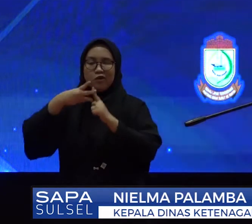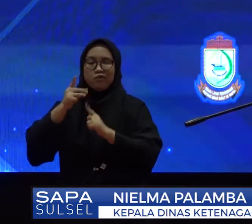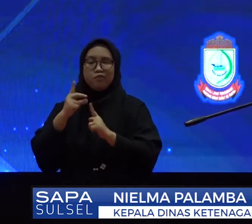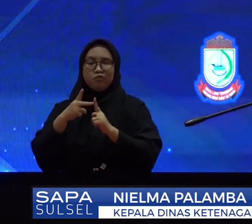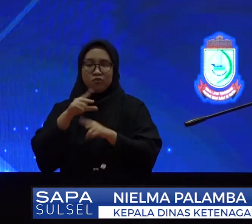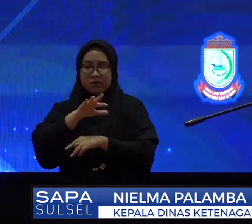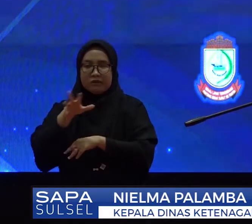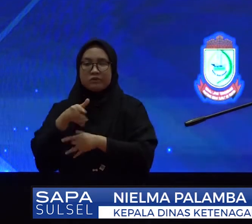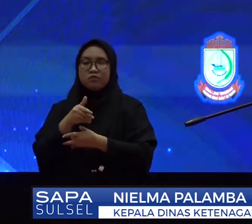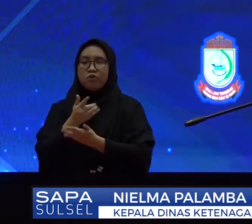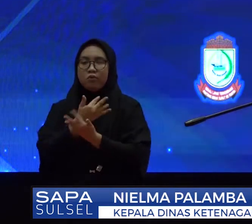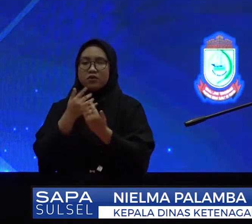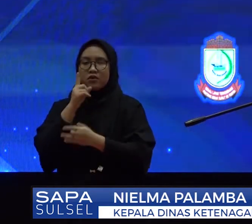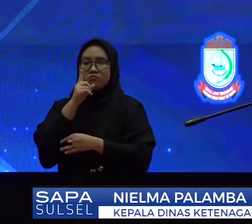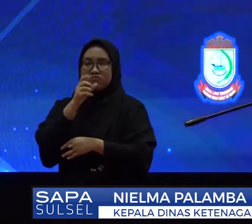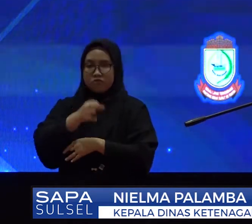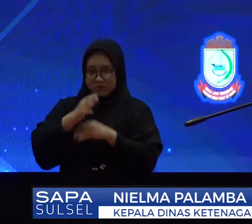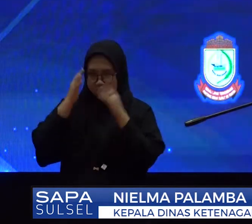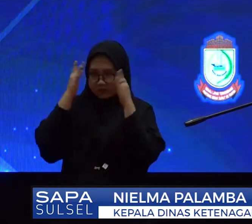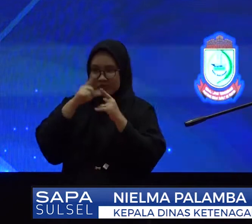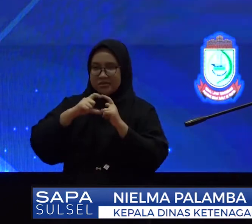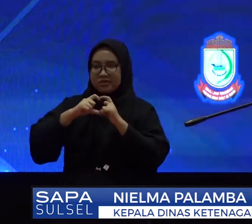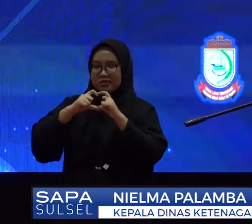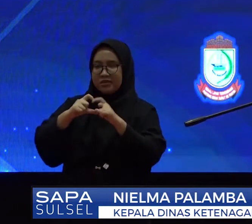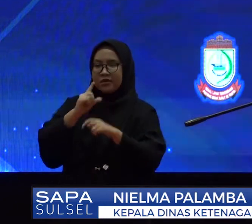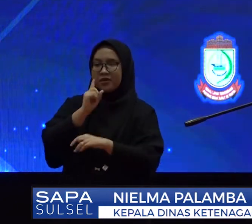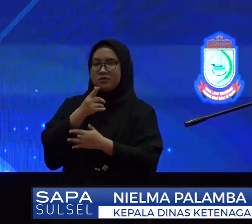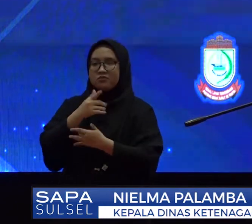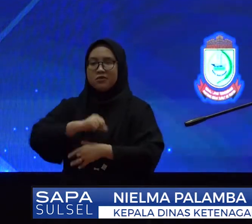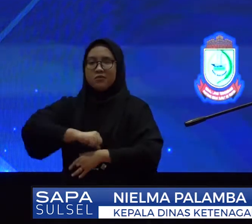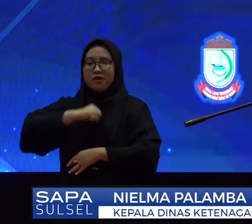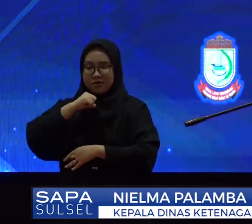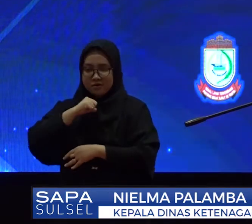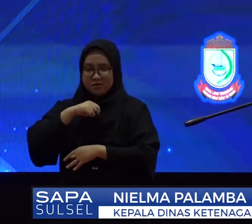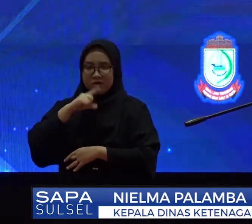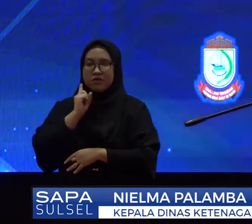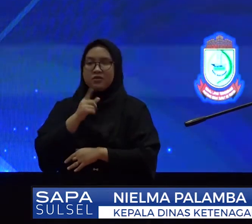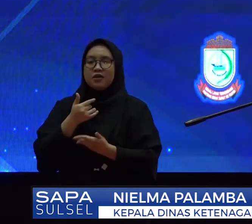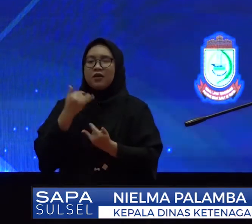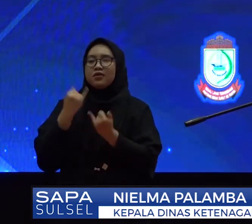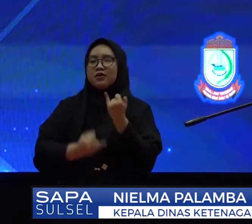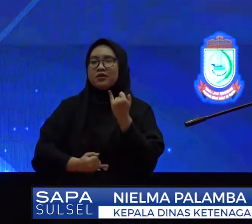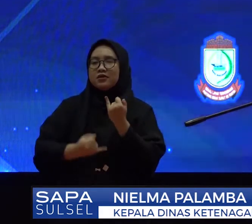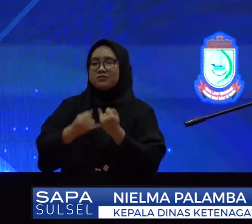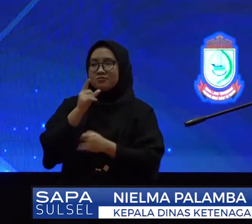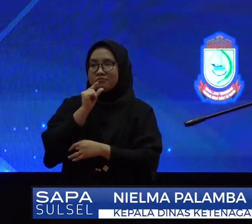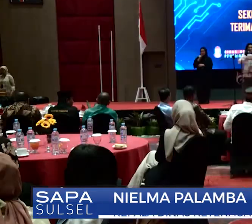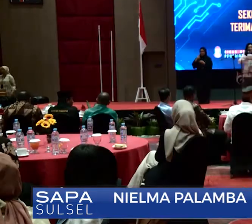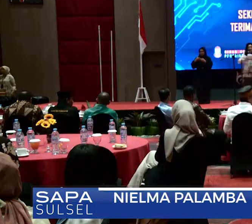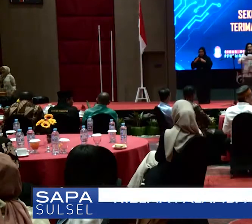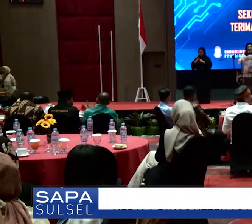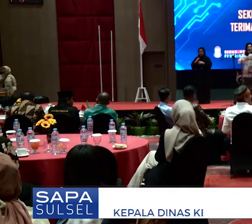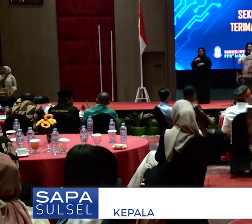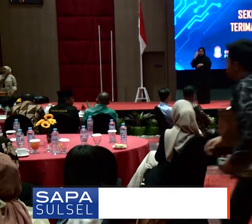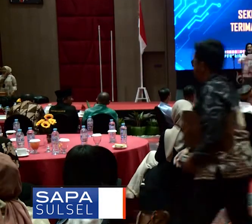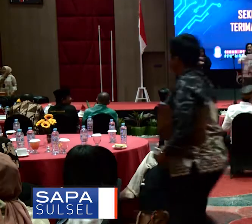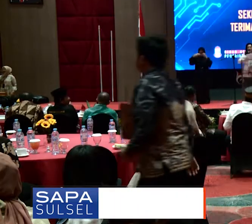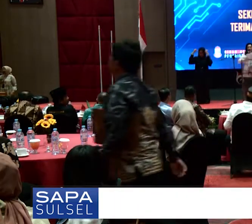dan seluruh warga Kota yang kita cintai dan kita banggakan demikian hal-hal yang dapat kami sampaikan